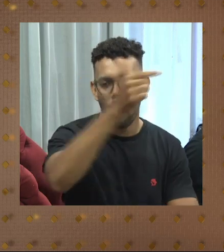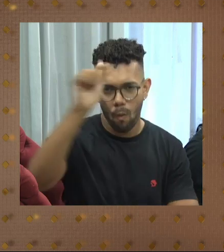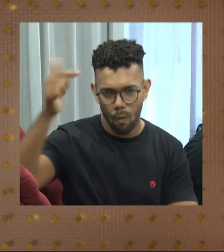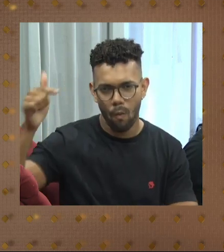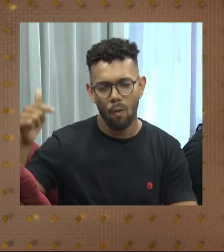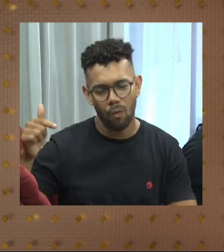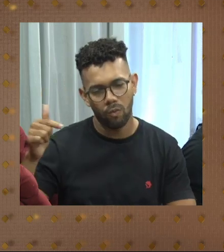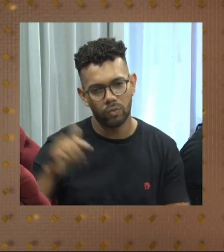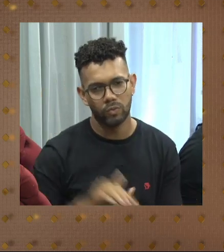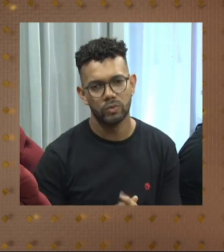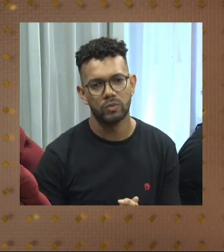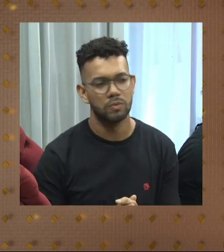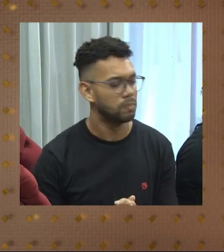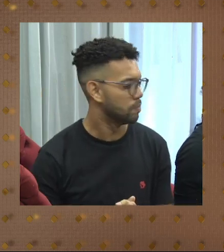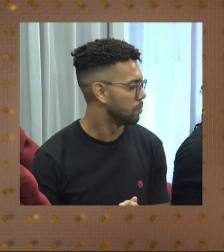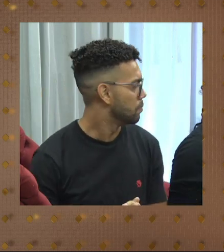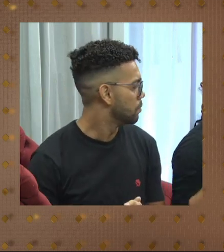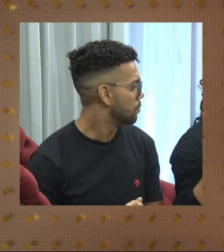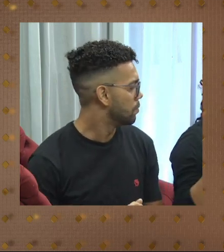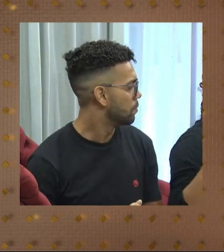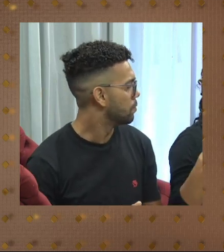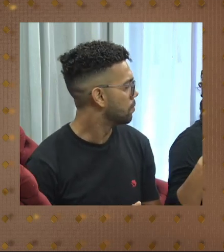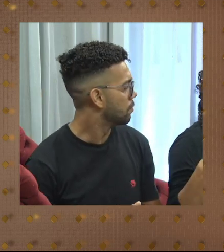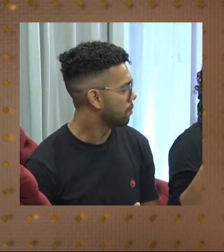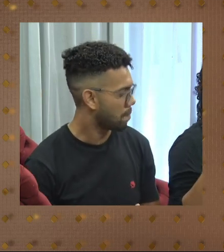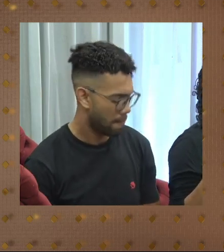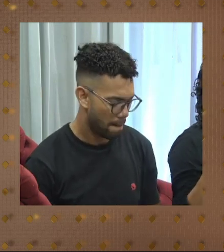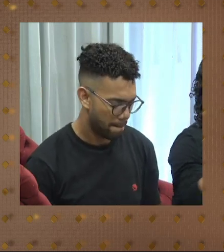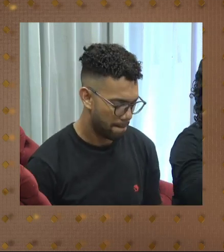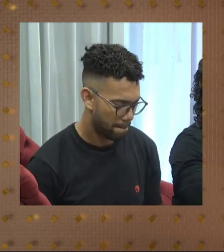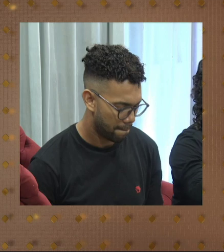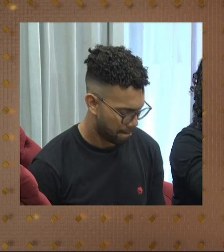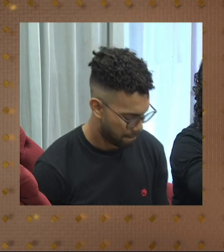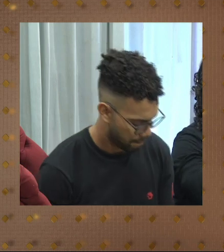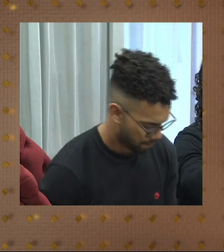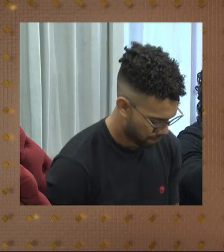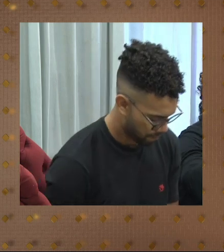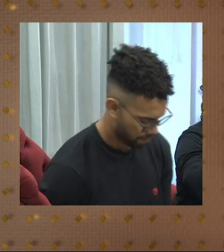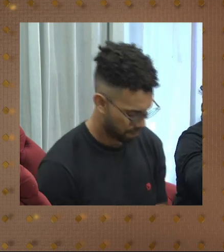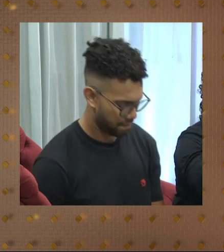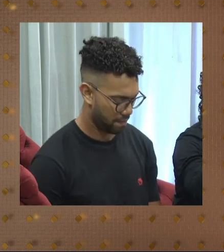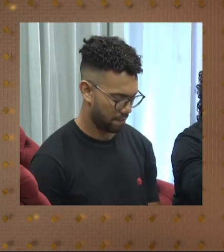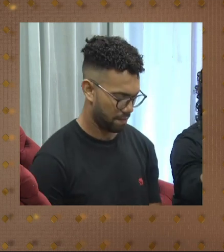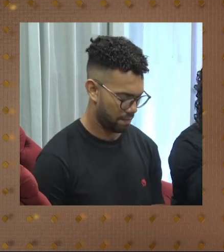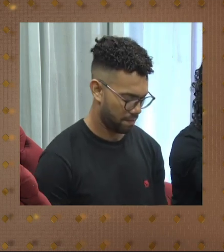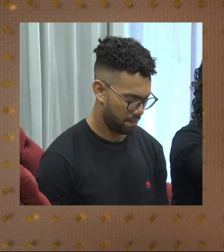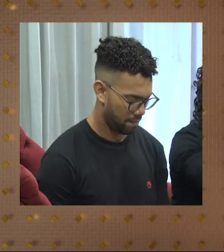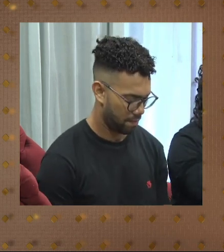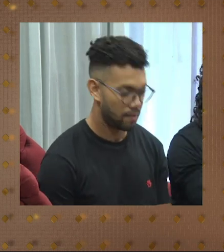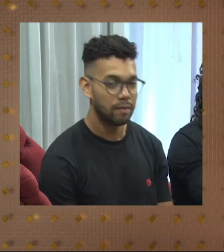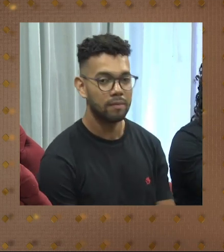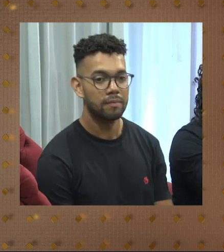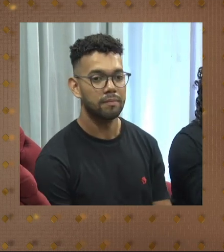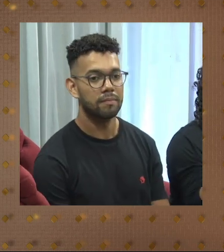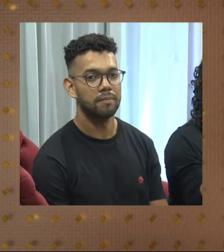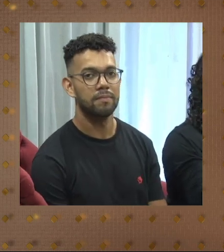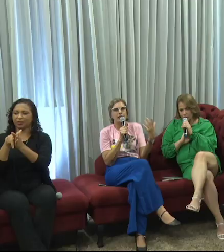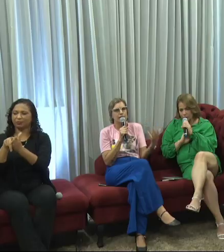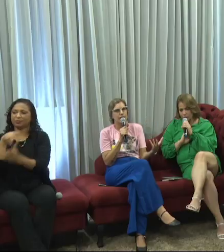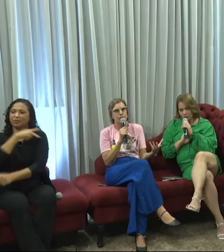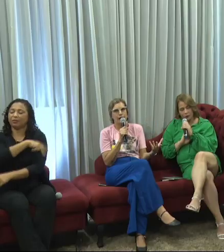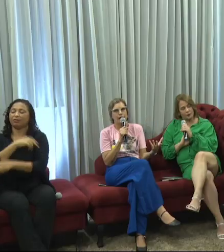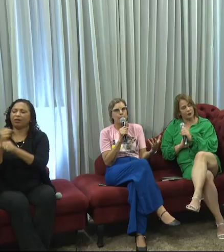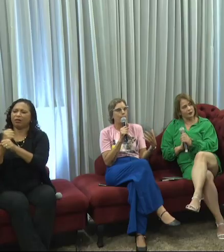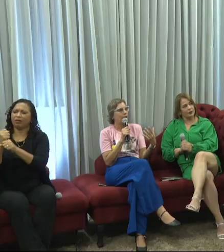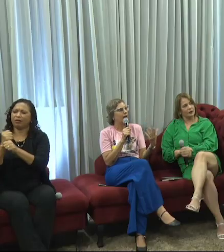literária. Olha que legal. Então, apesar da Alexandra ser natural de outro estado, mas ela é uma escritora pertencente à literatura piauiense. Eu estou aqui há 30